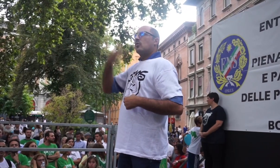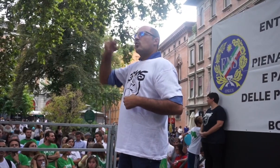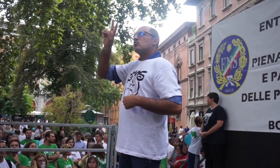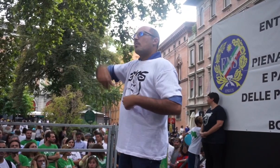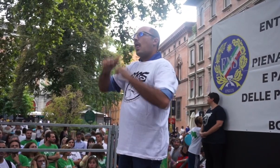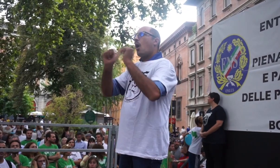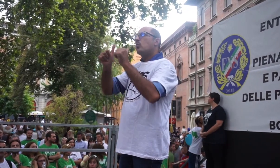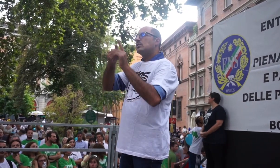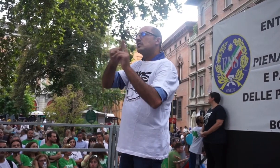chiediamo sempre,